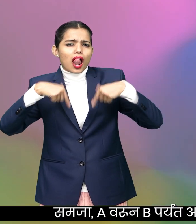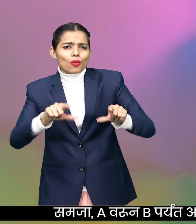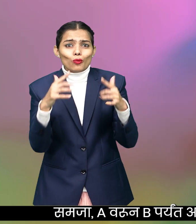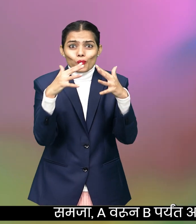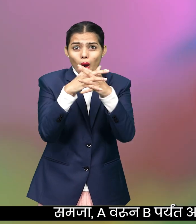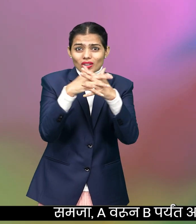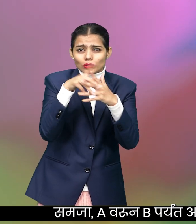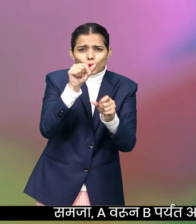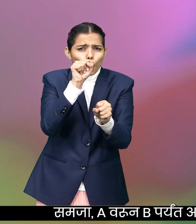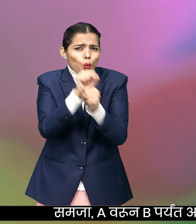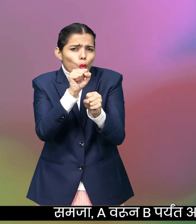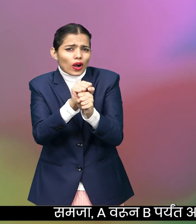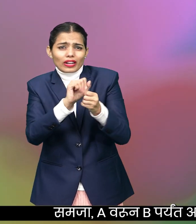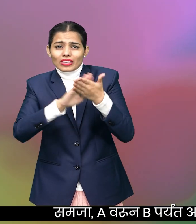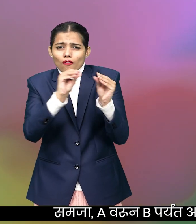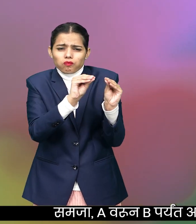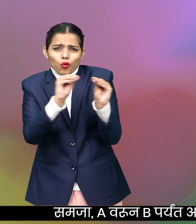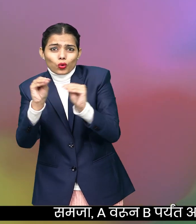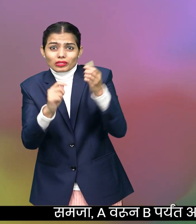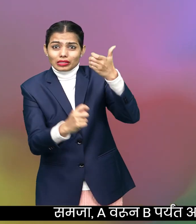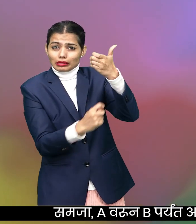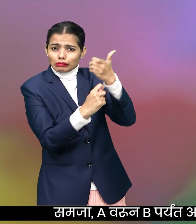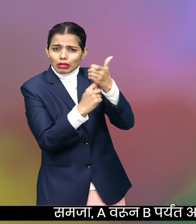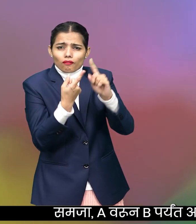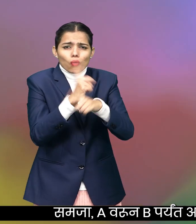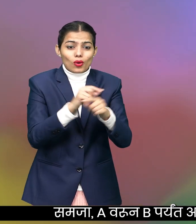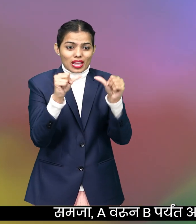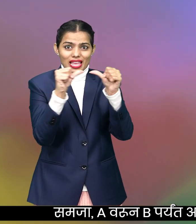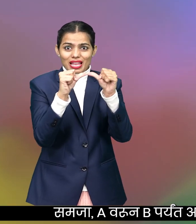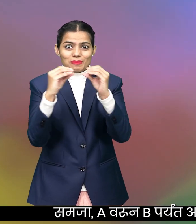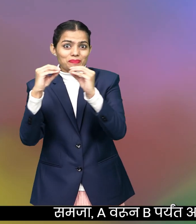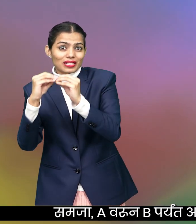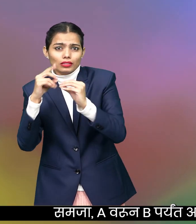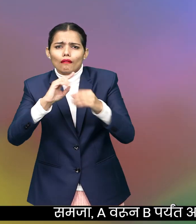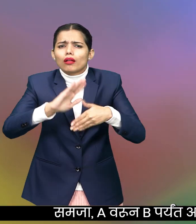समजा A वरून B पर्यंत आवेश हलवण्यासाठी W कार्य केले गेले.